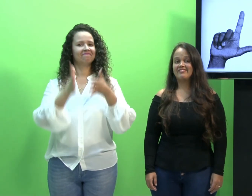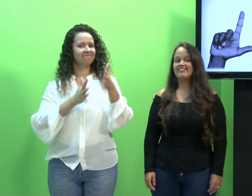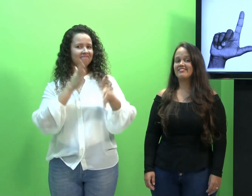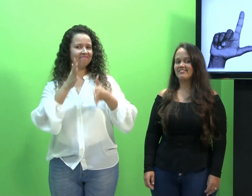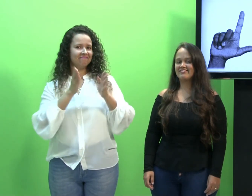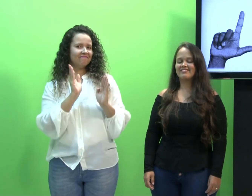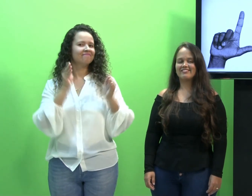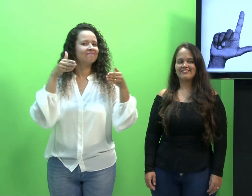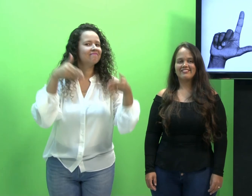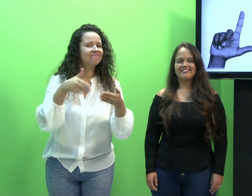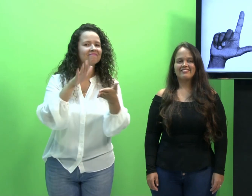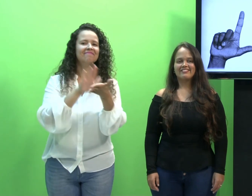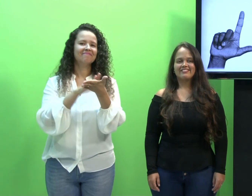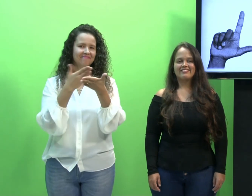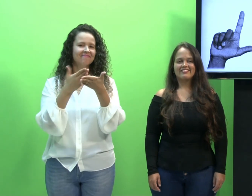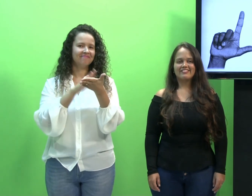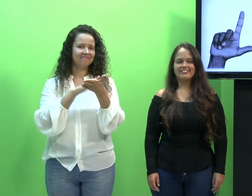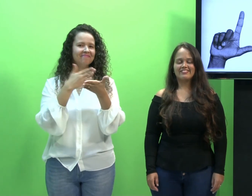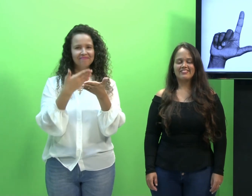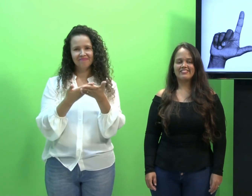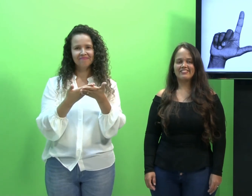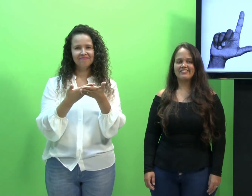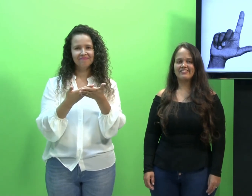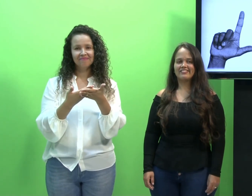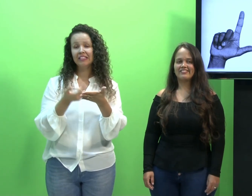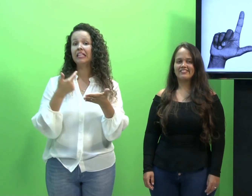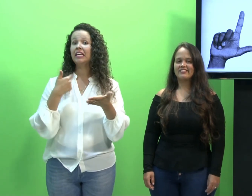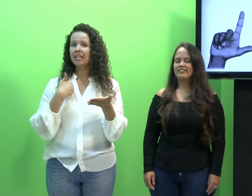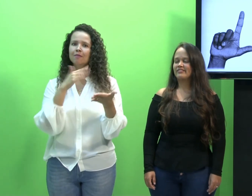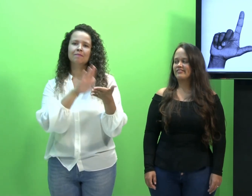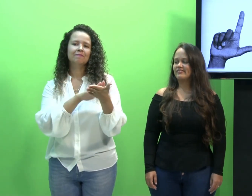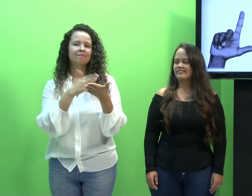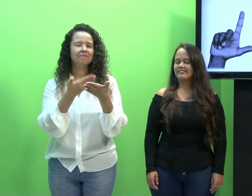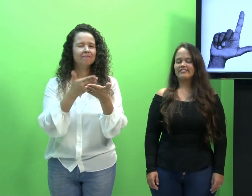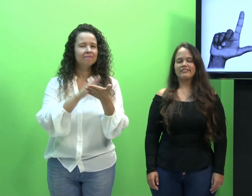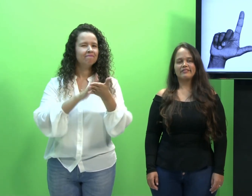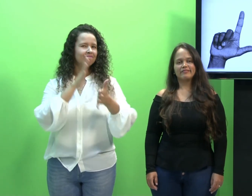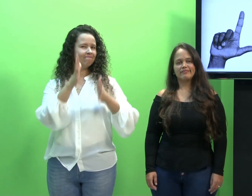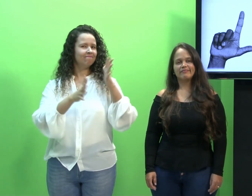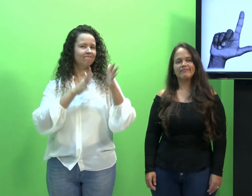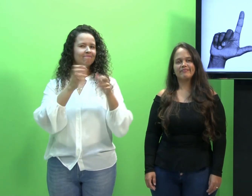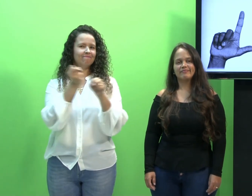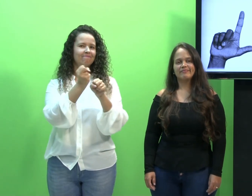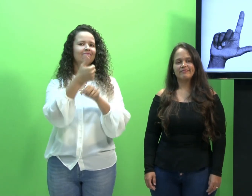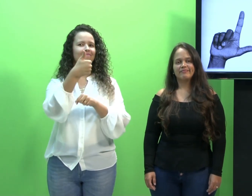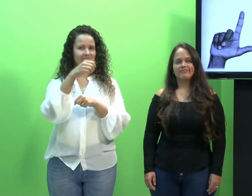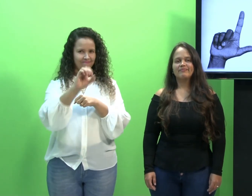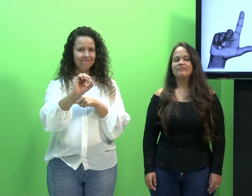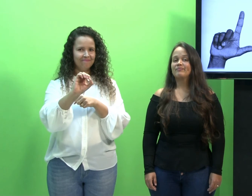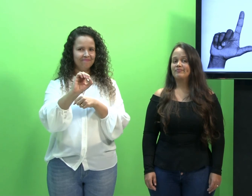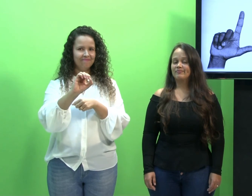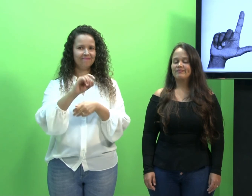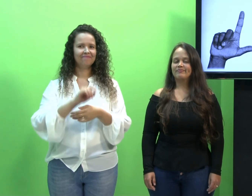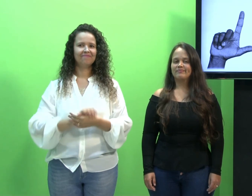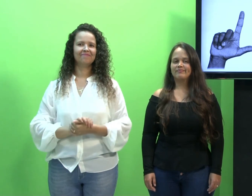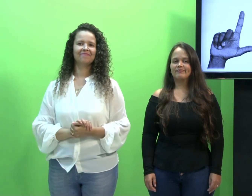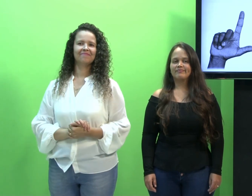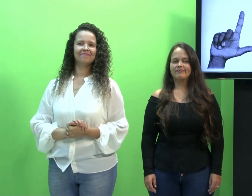Libras com ênfase em interpretação. Sou intérprete de Libras há 10 anos.